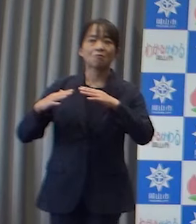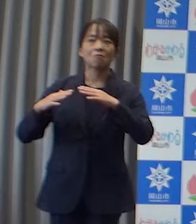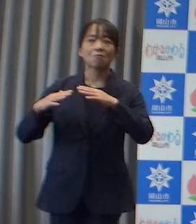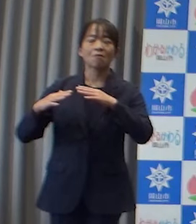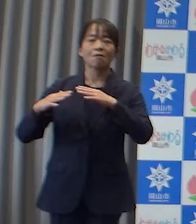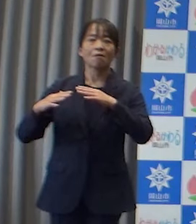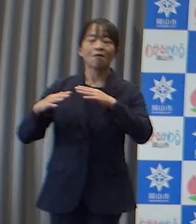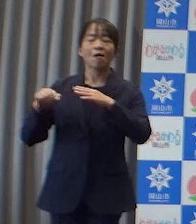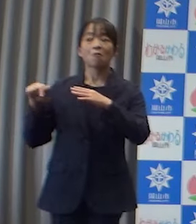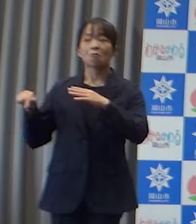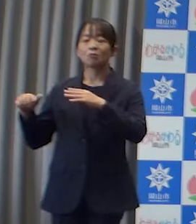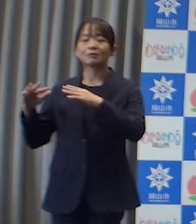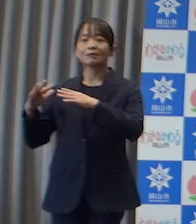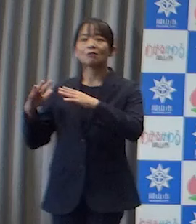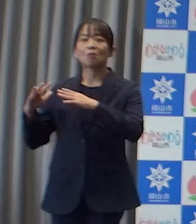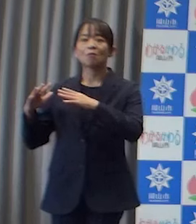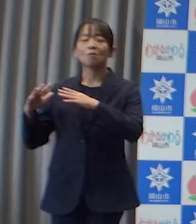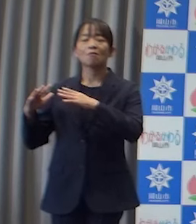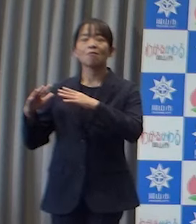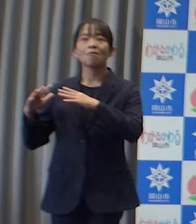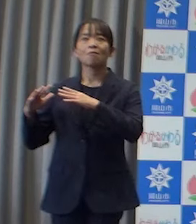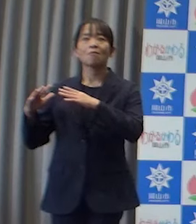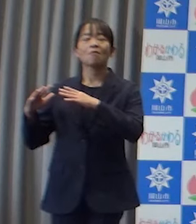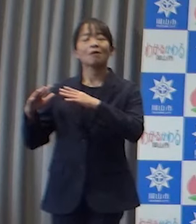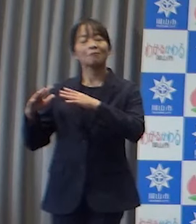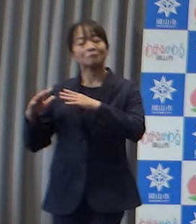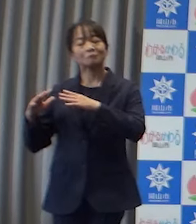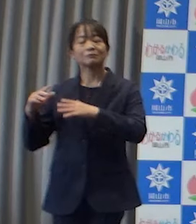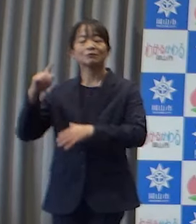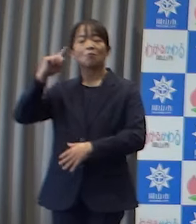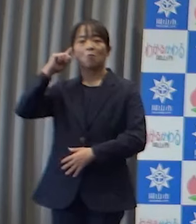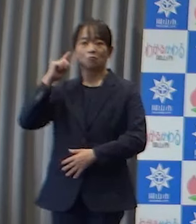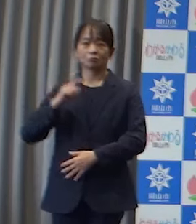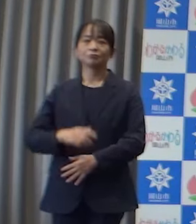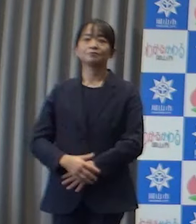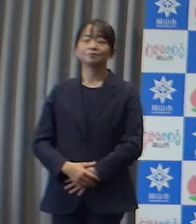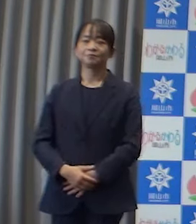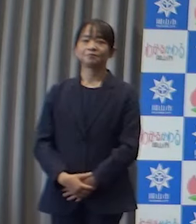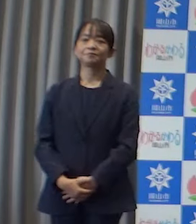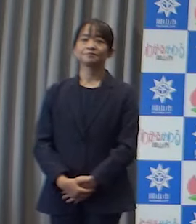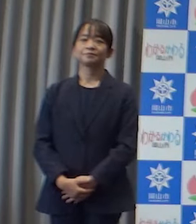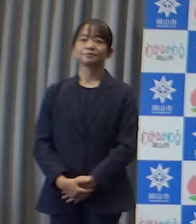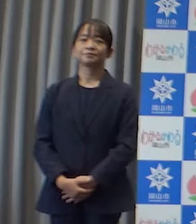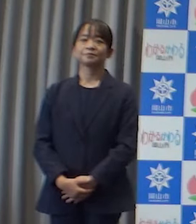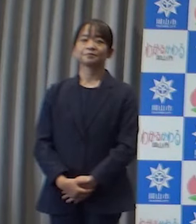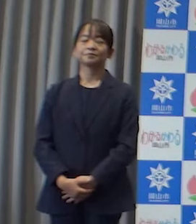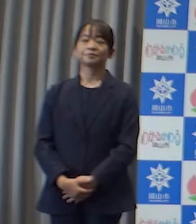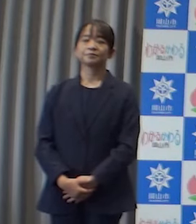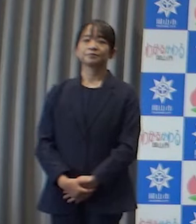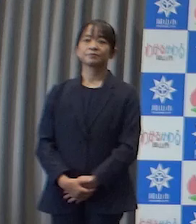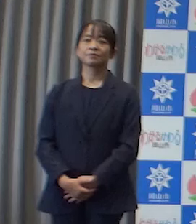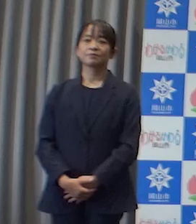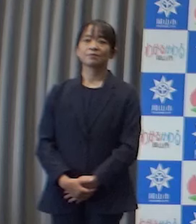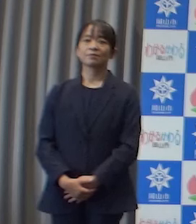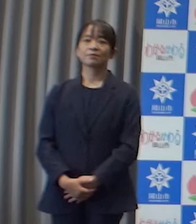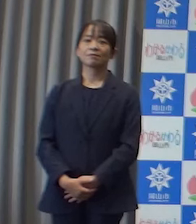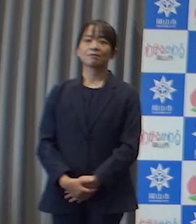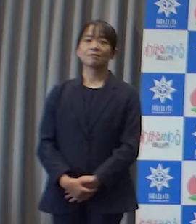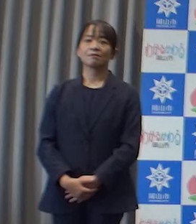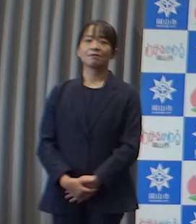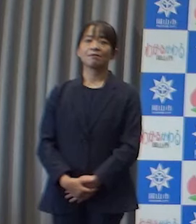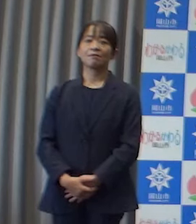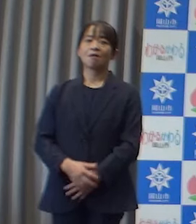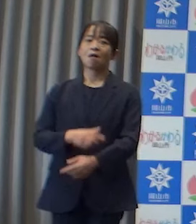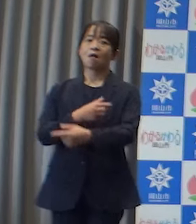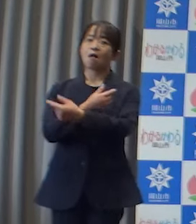には私自身は今思っておりますけれども、ただこれもお互い